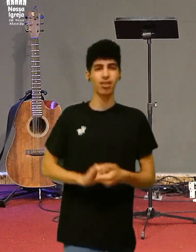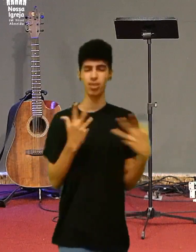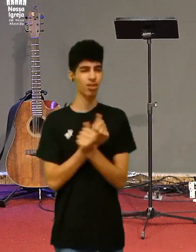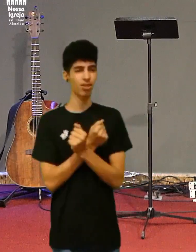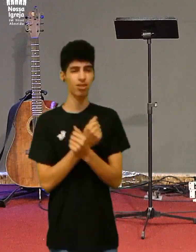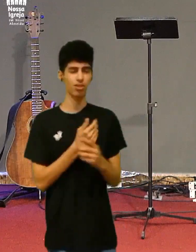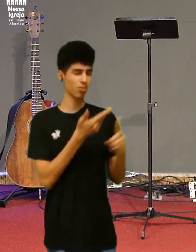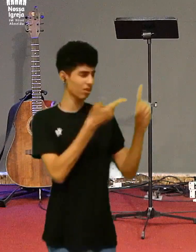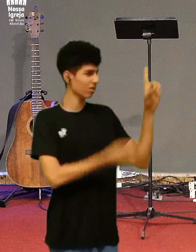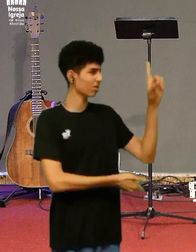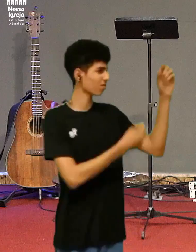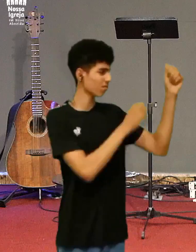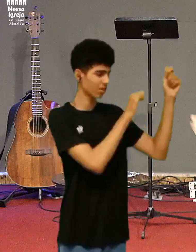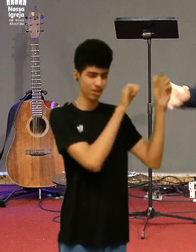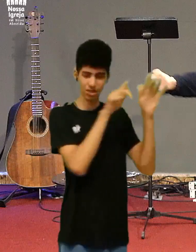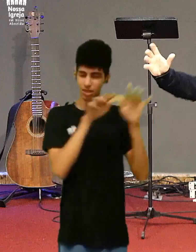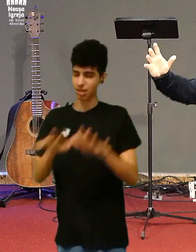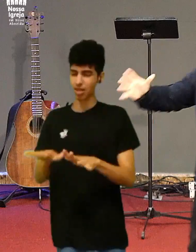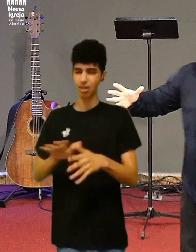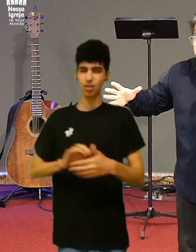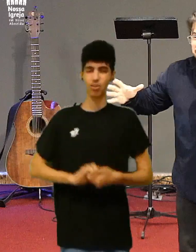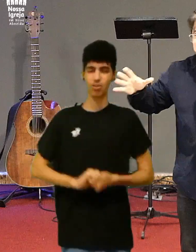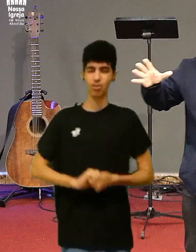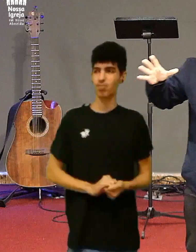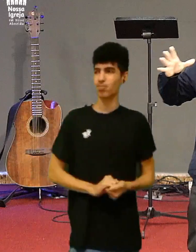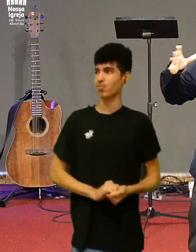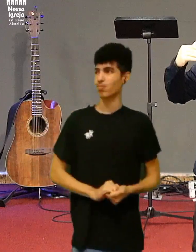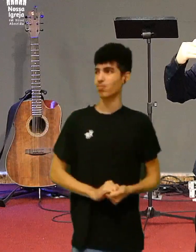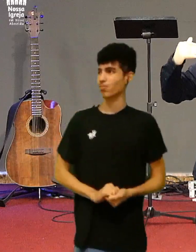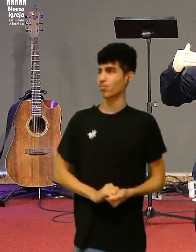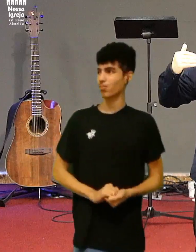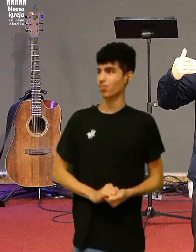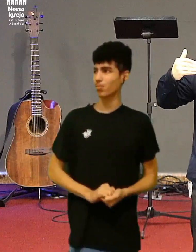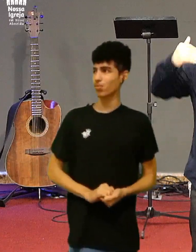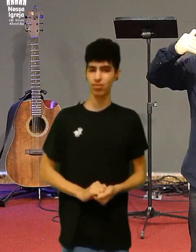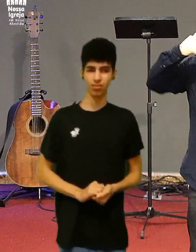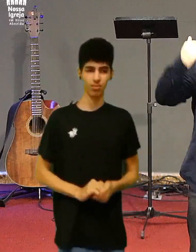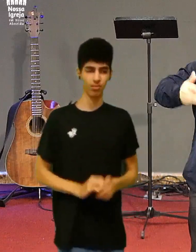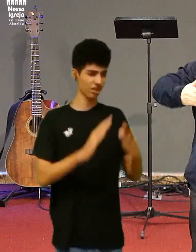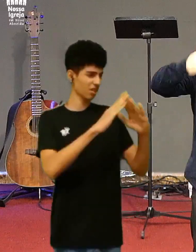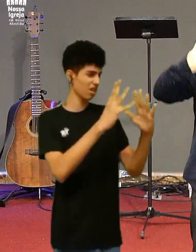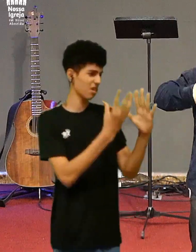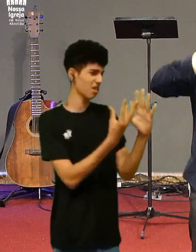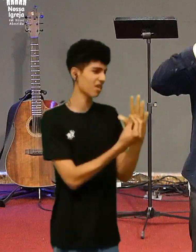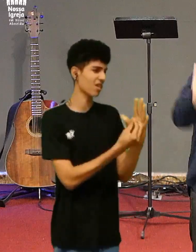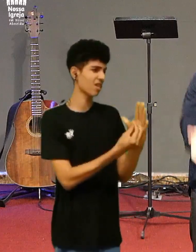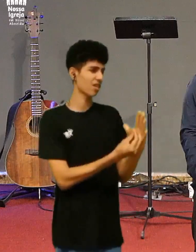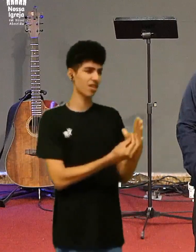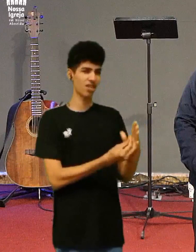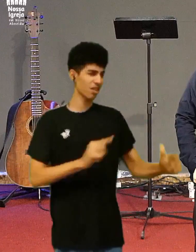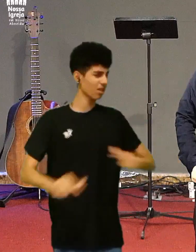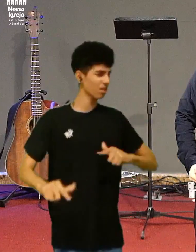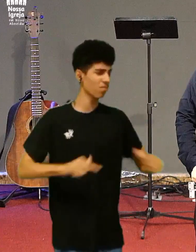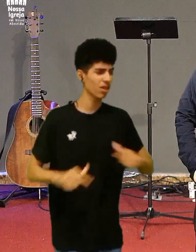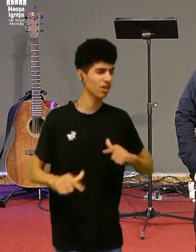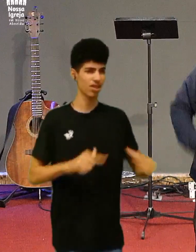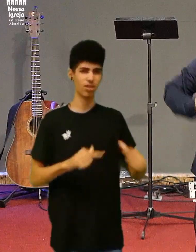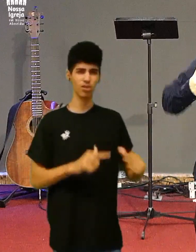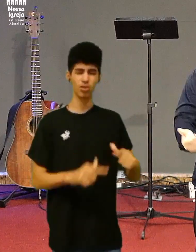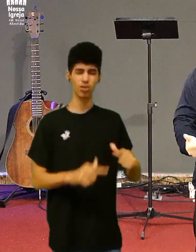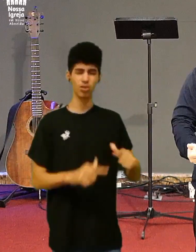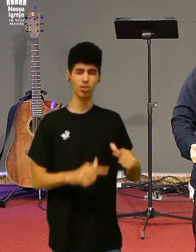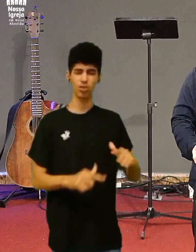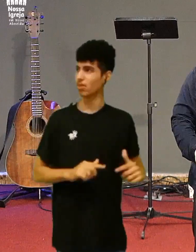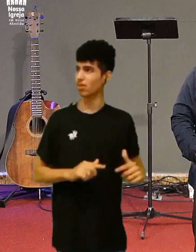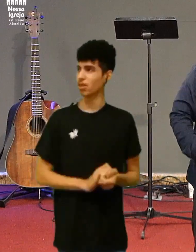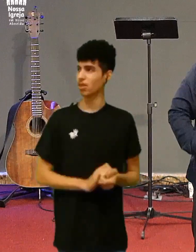Deus. E coisas muitas vezes que a igreja está ali batalhando anos em trabalho árduo,